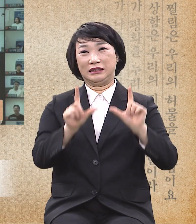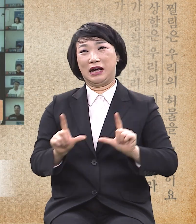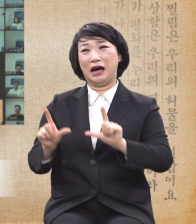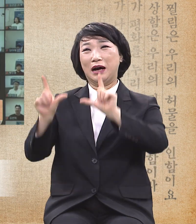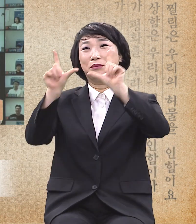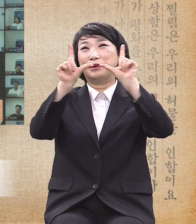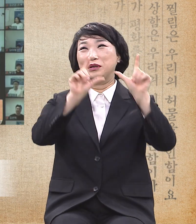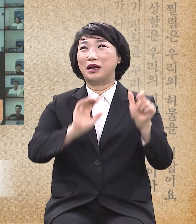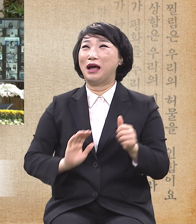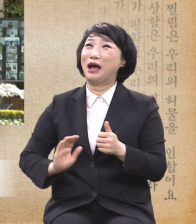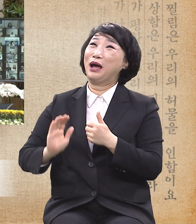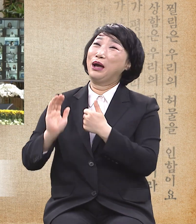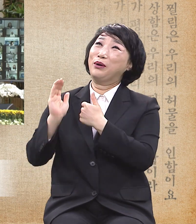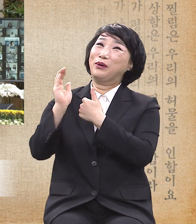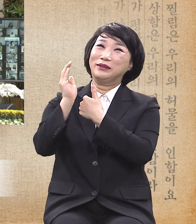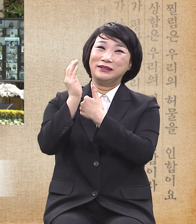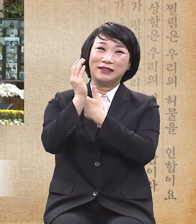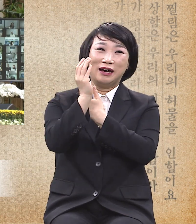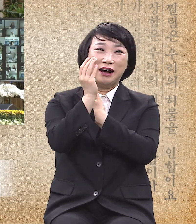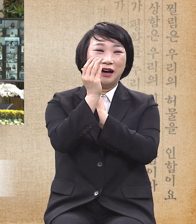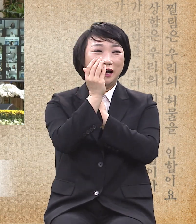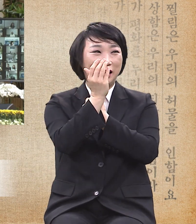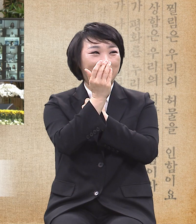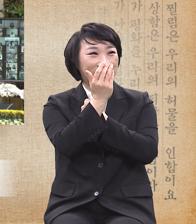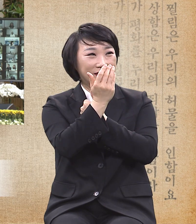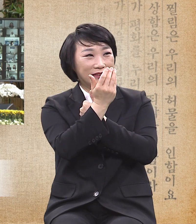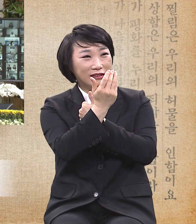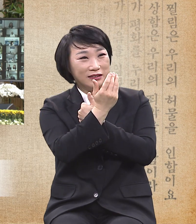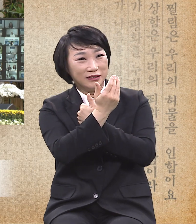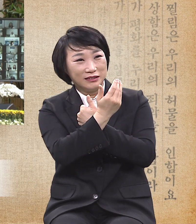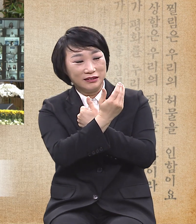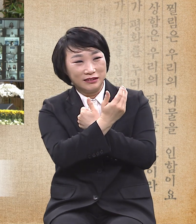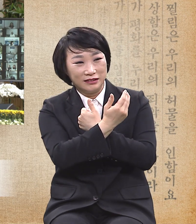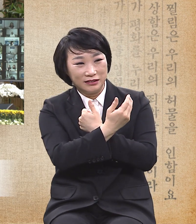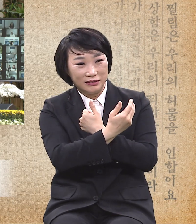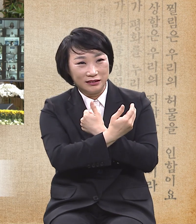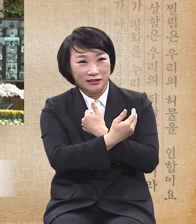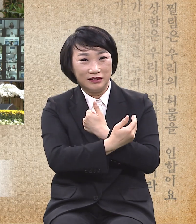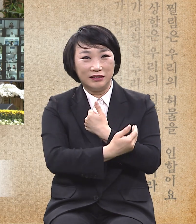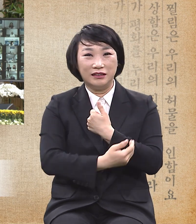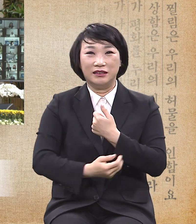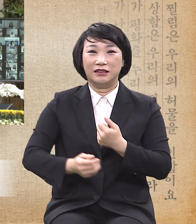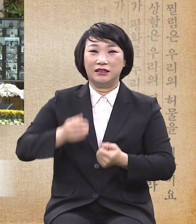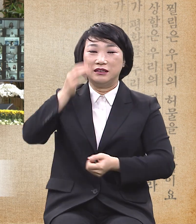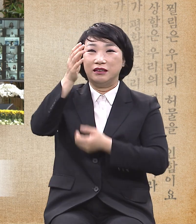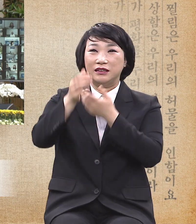내 삶에 못 사는